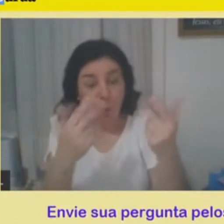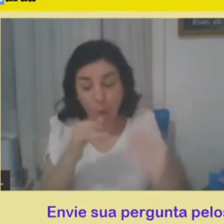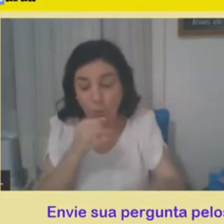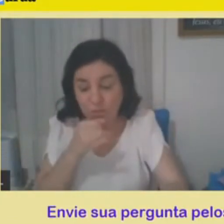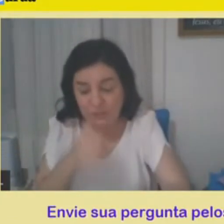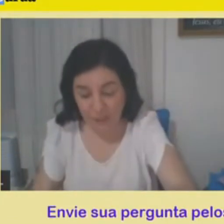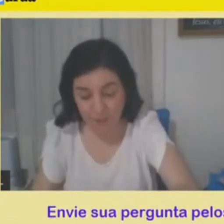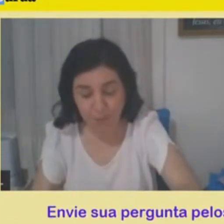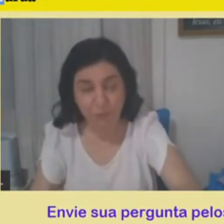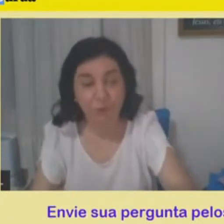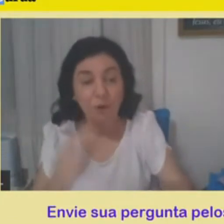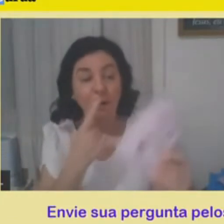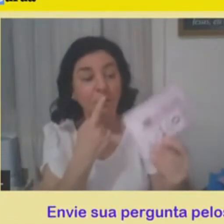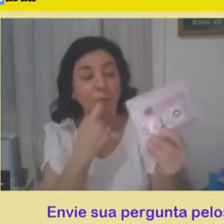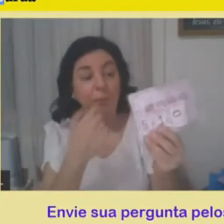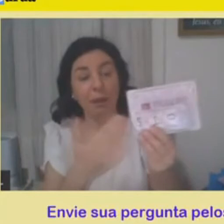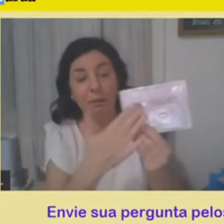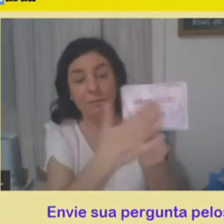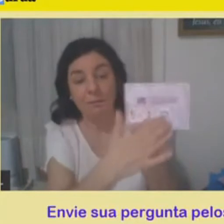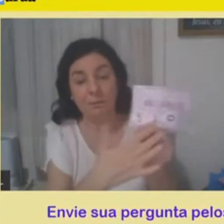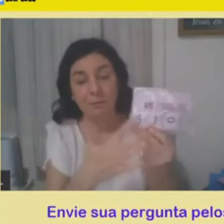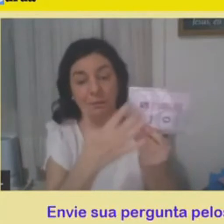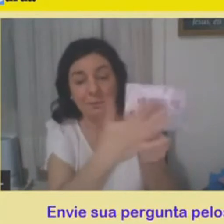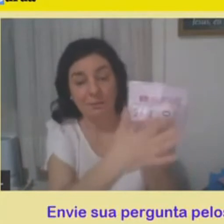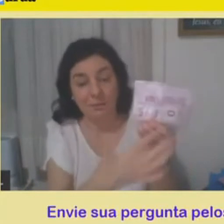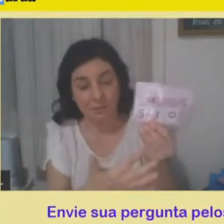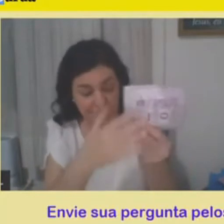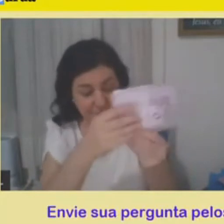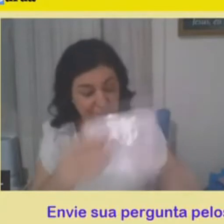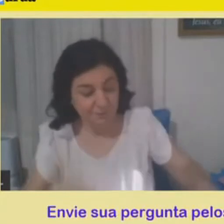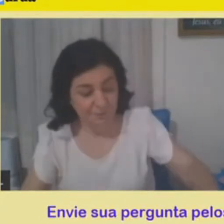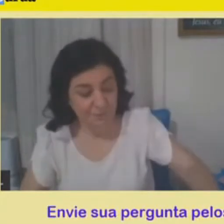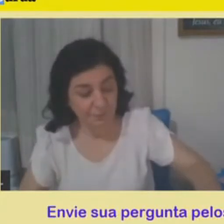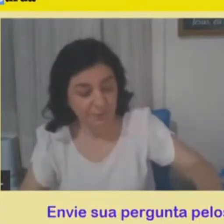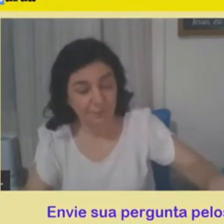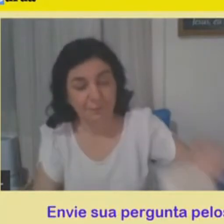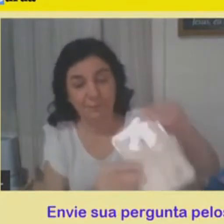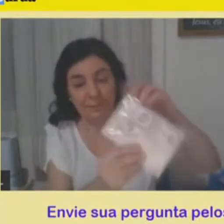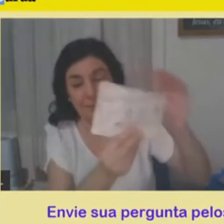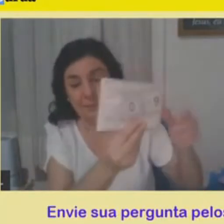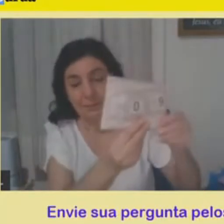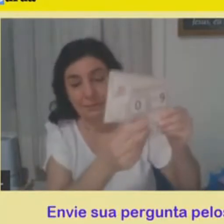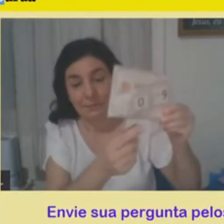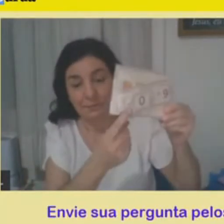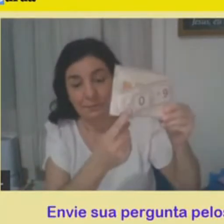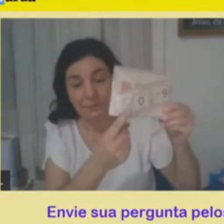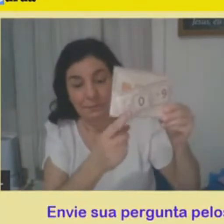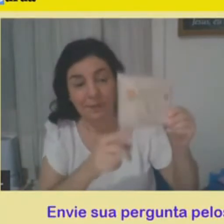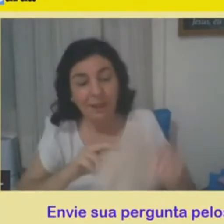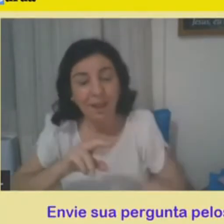interessante, visual. O material ele já pega, olha só, tem cor.